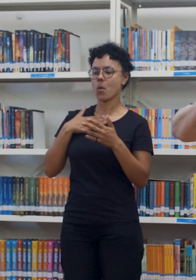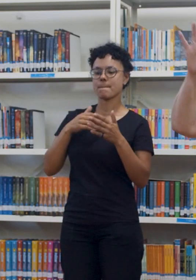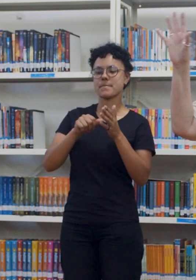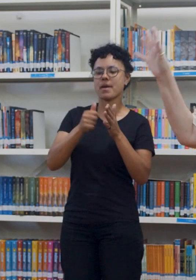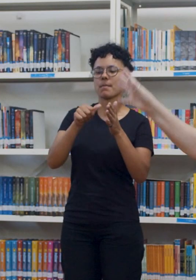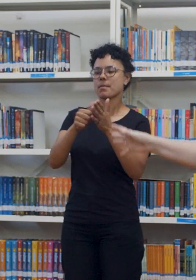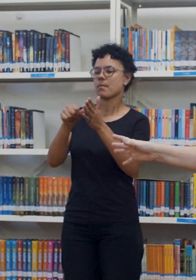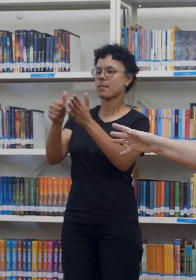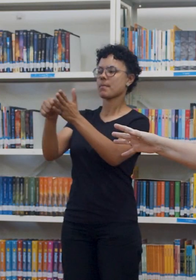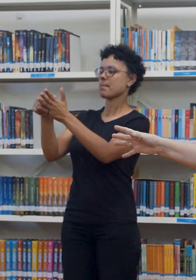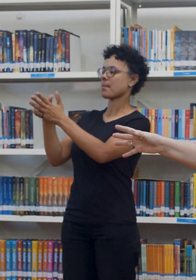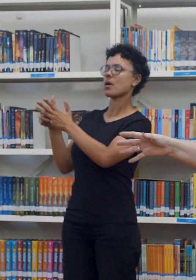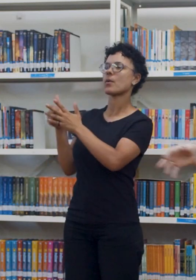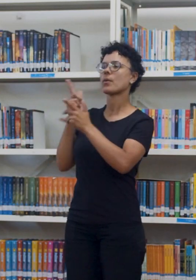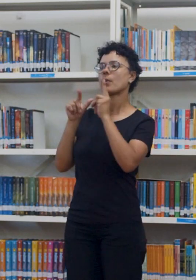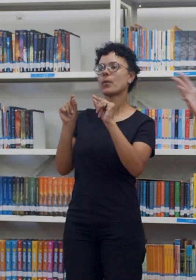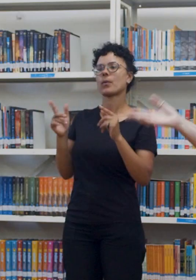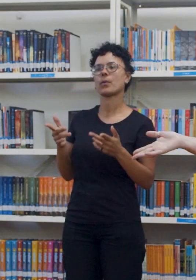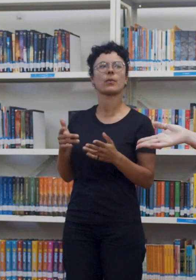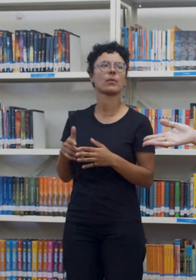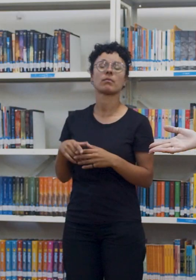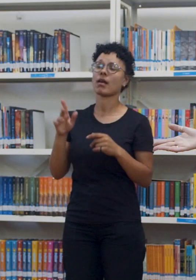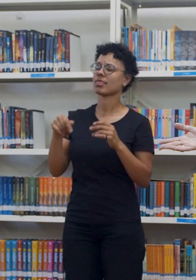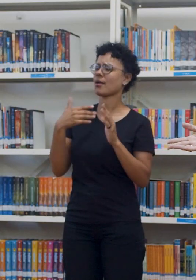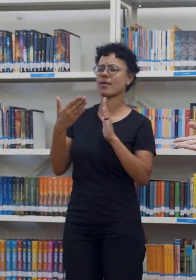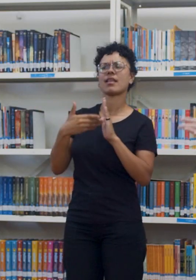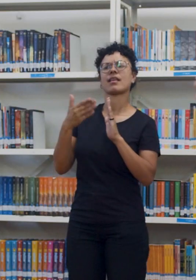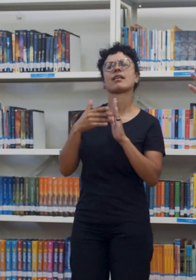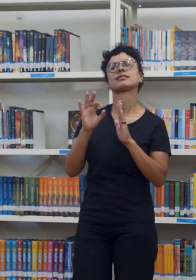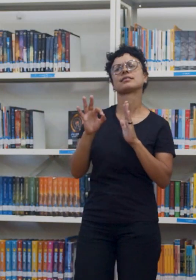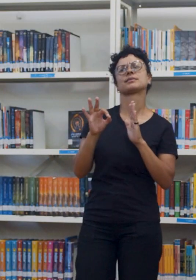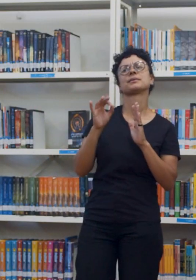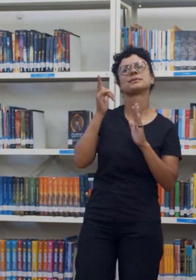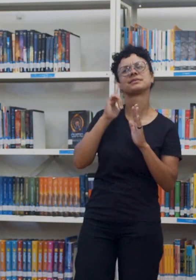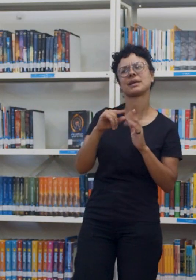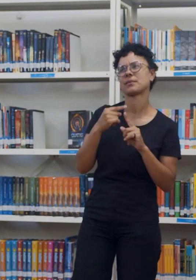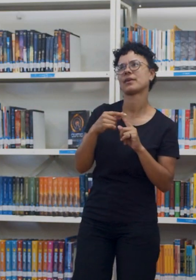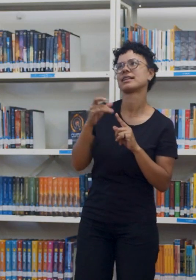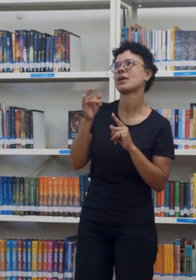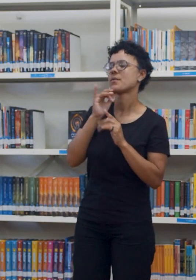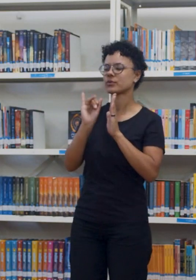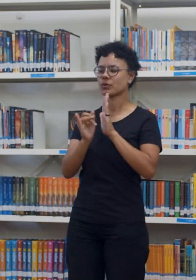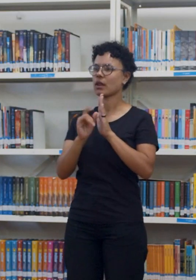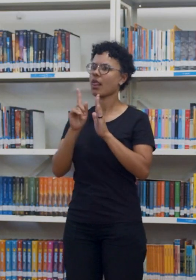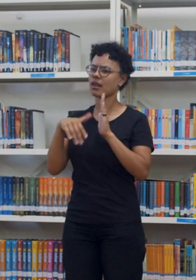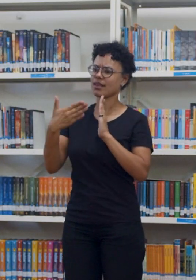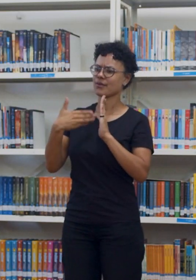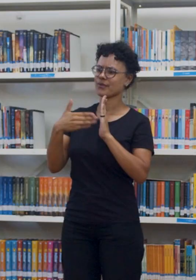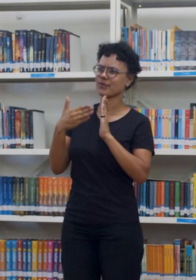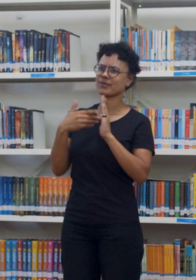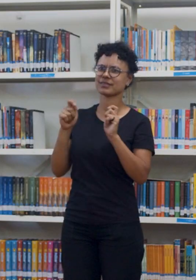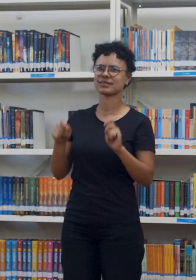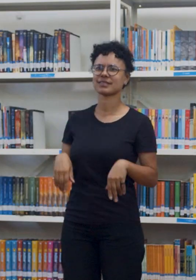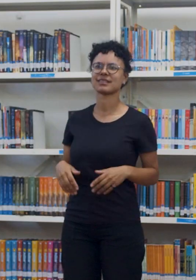vezes ou sobre as primeiras vezes que existem. Isso dá um livro. A gente já não está falando de uma crônica, a gente já está falando de um livro.